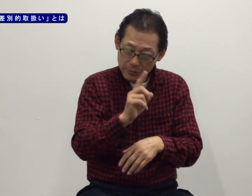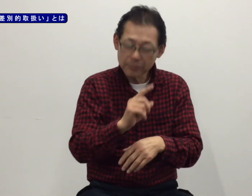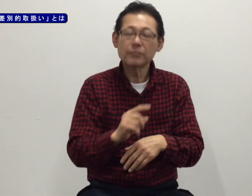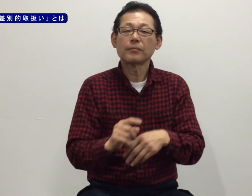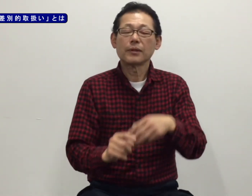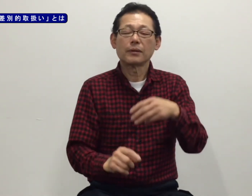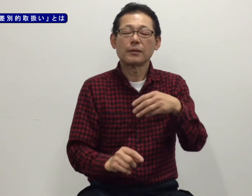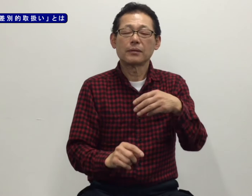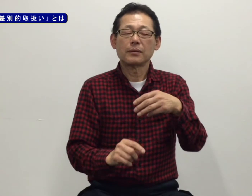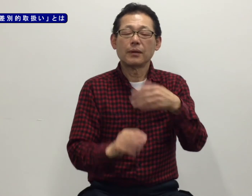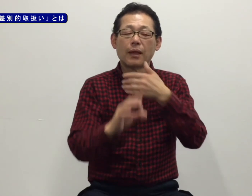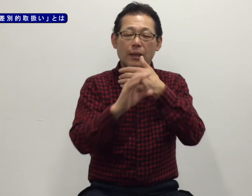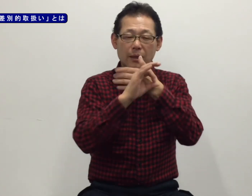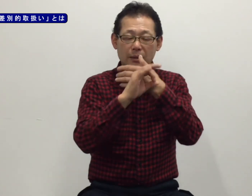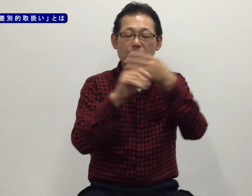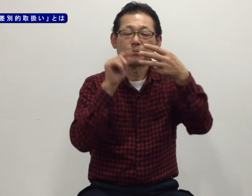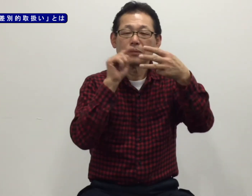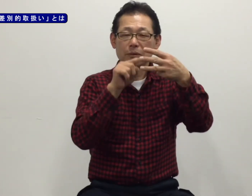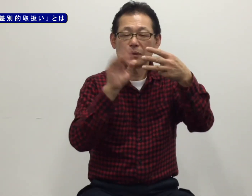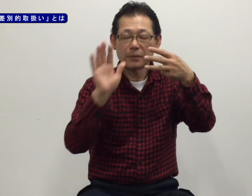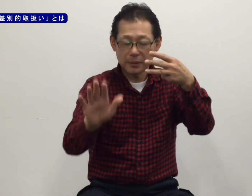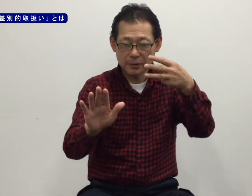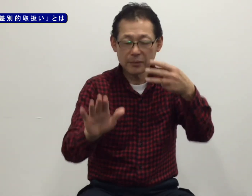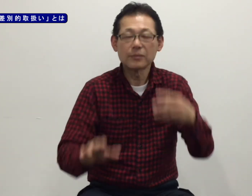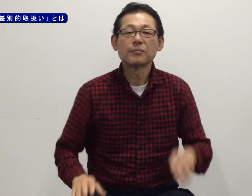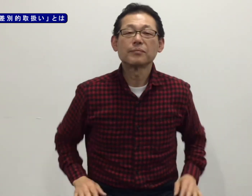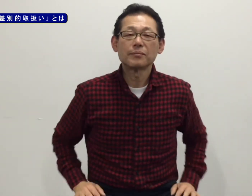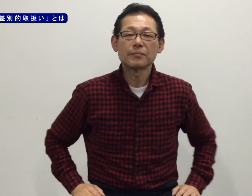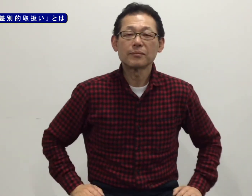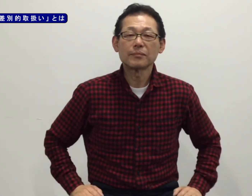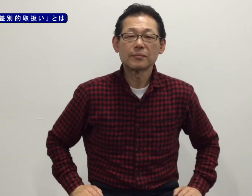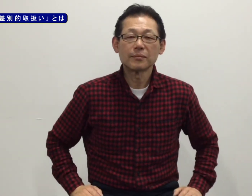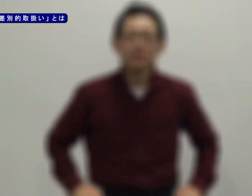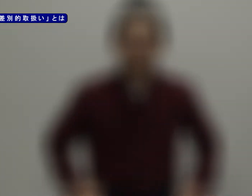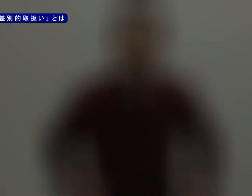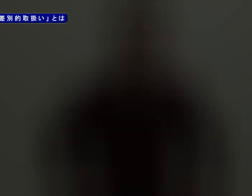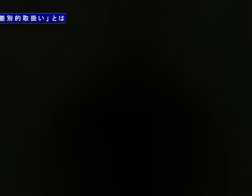ようなことでしょうか泥を3つお伝えします